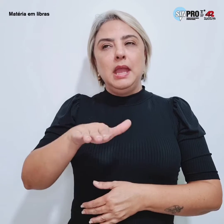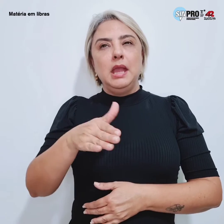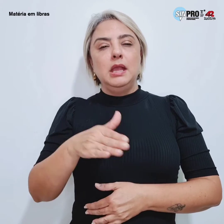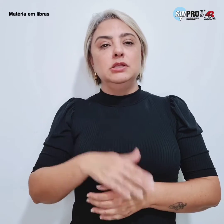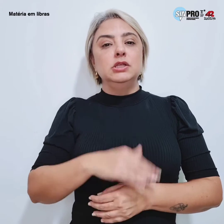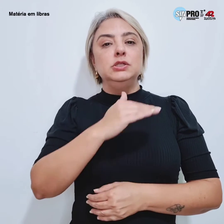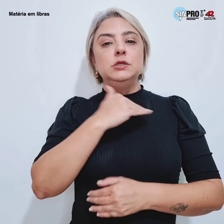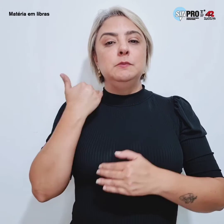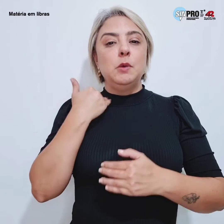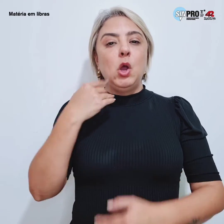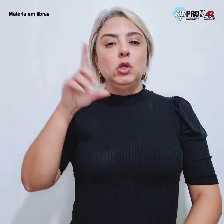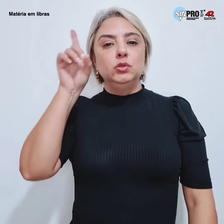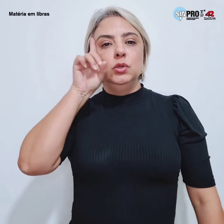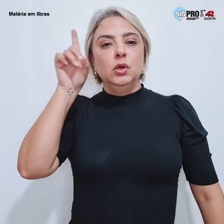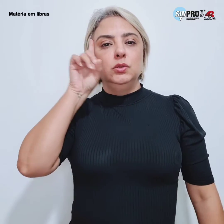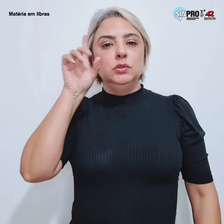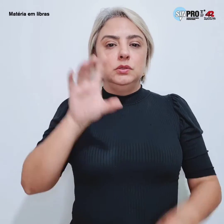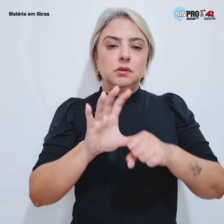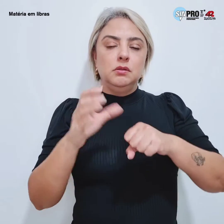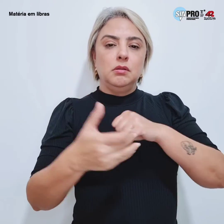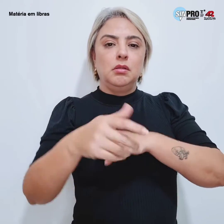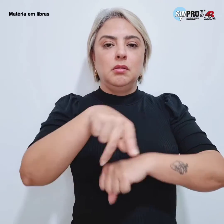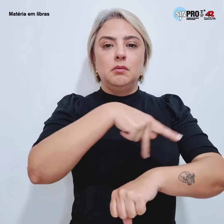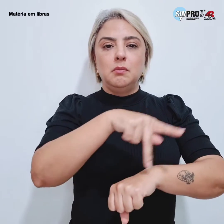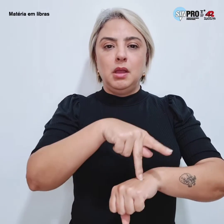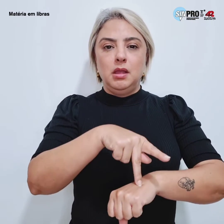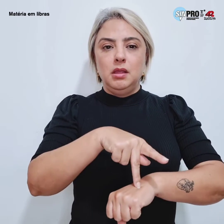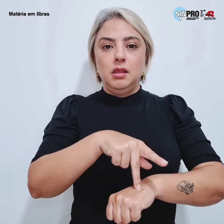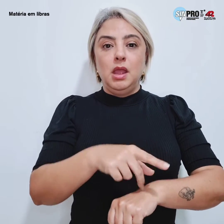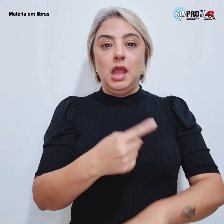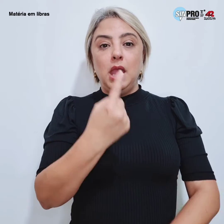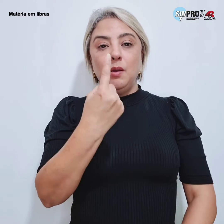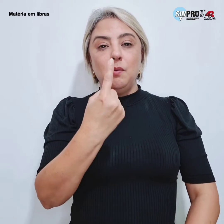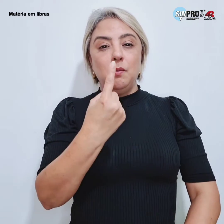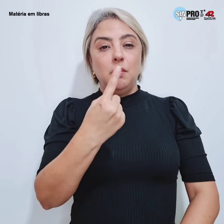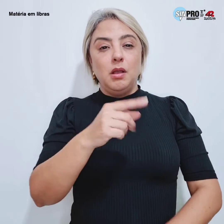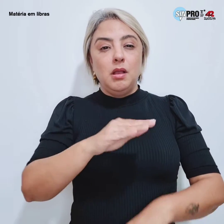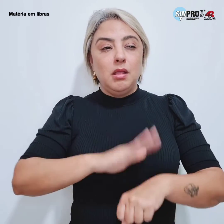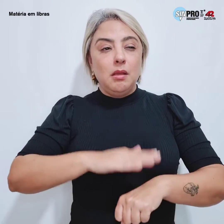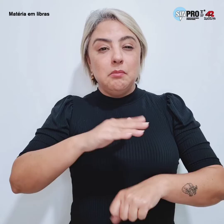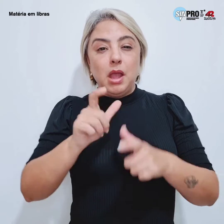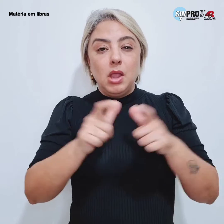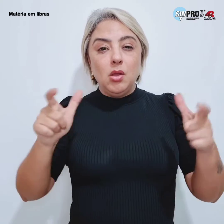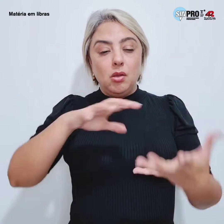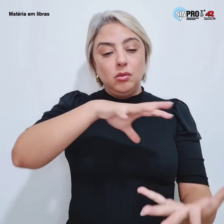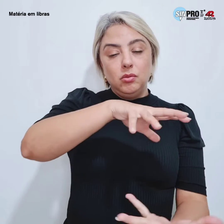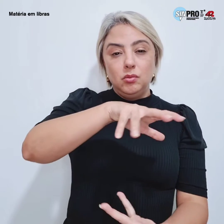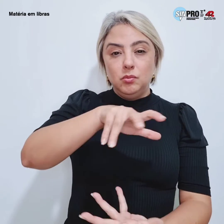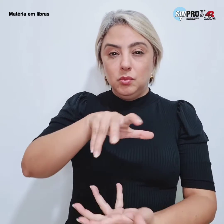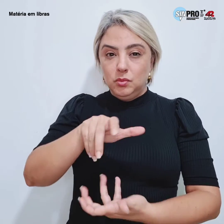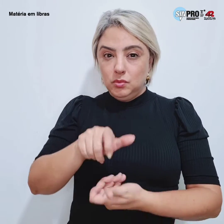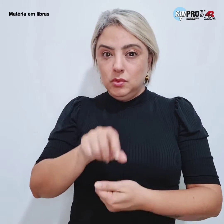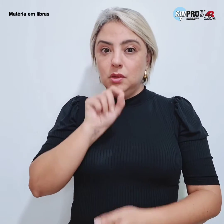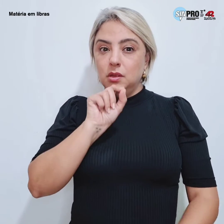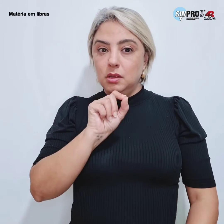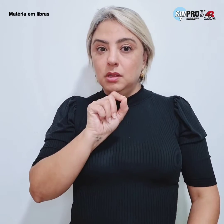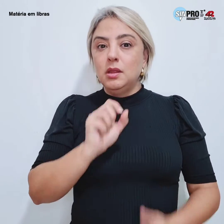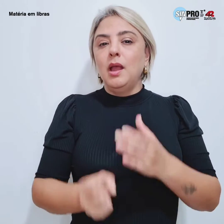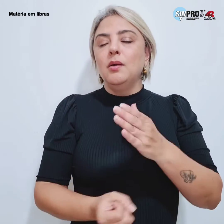por Covid-19 no país é uma das maiores do mundo. E isso ocorre porque os